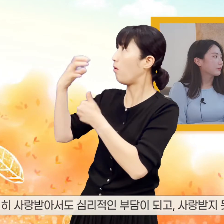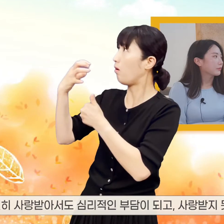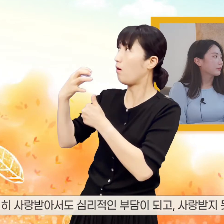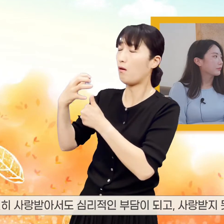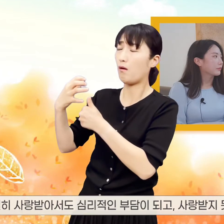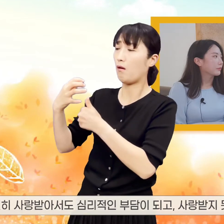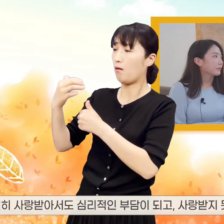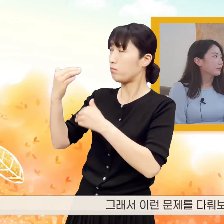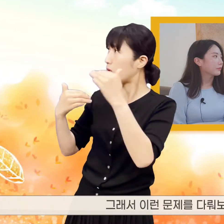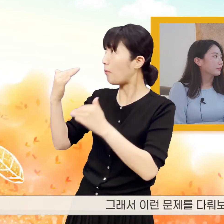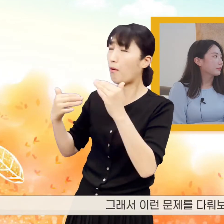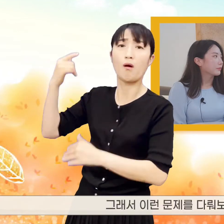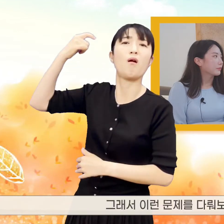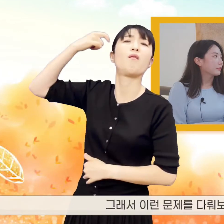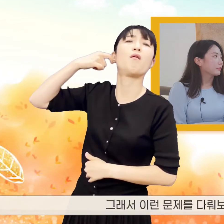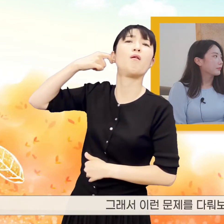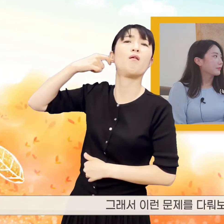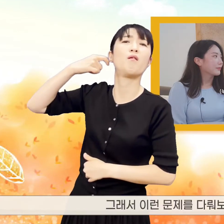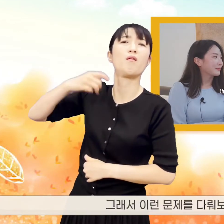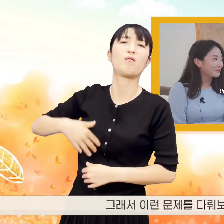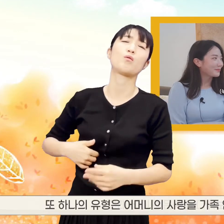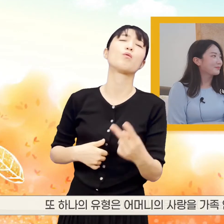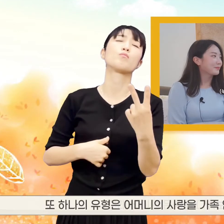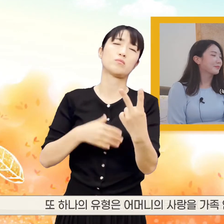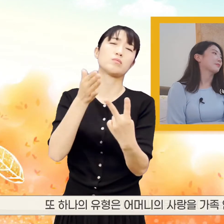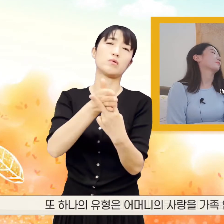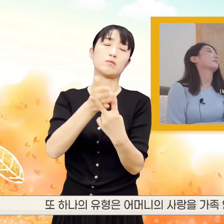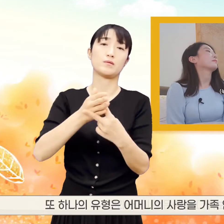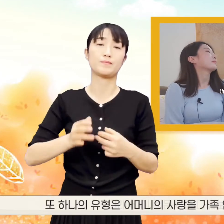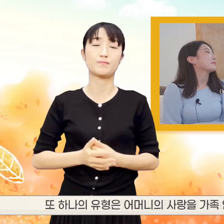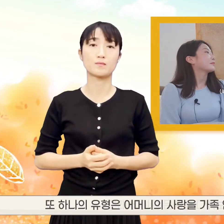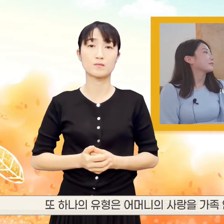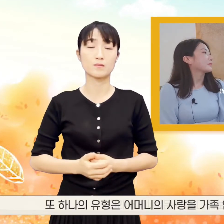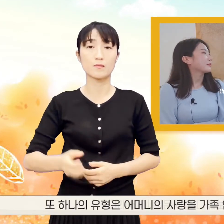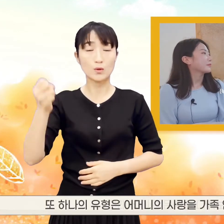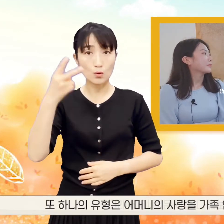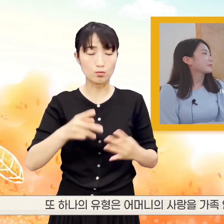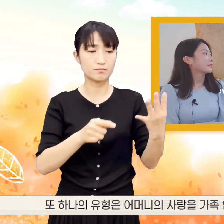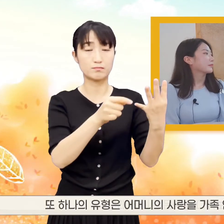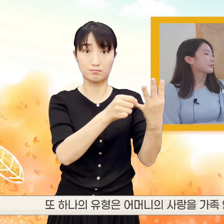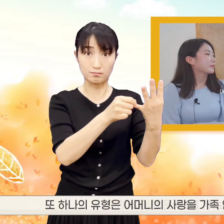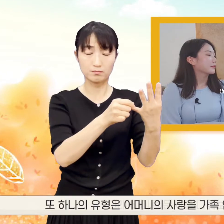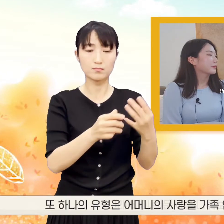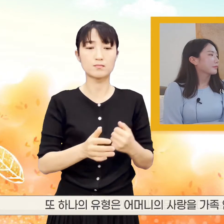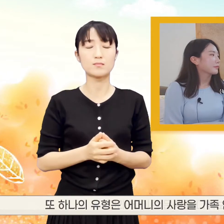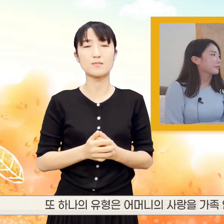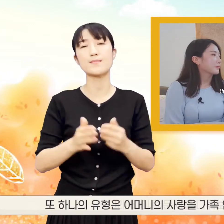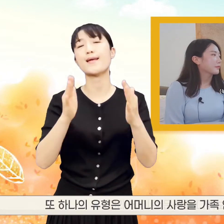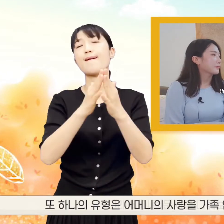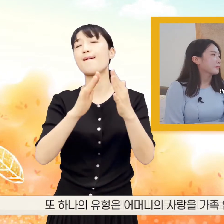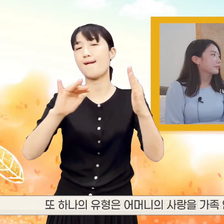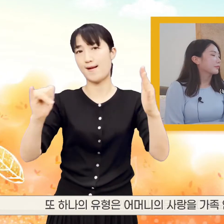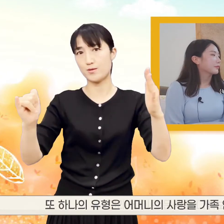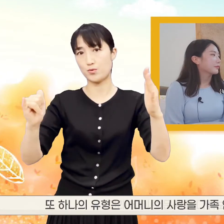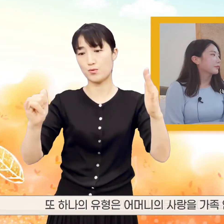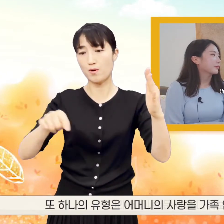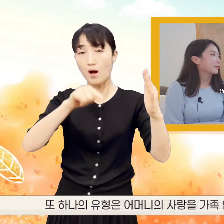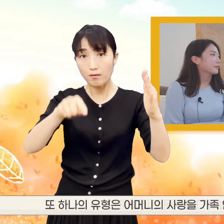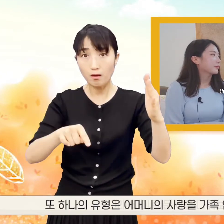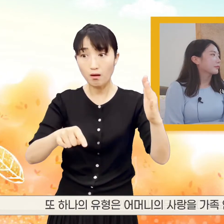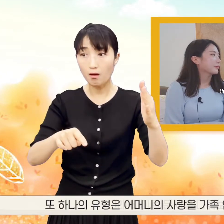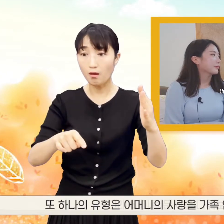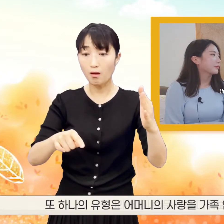경우가 있어서 이런 문제를 한번 다뤄봤어요. 그리고 이제 또 하나의 유형은 어머니의 사랑을 가족